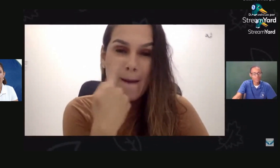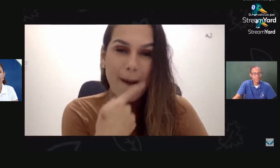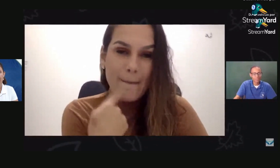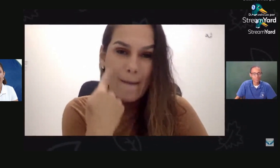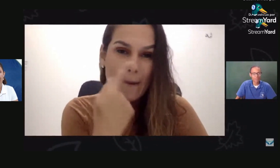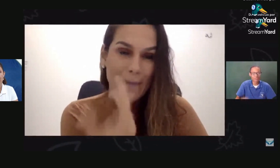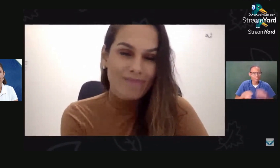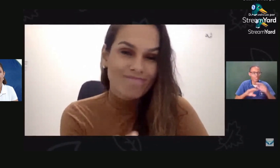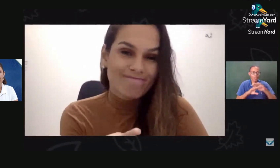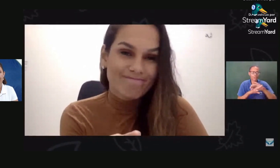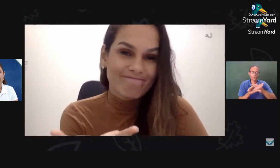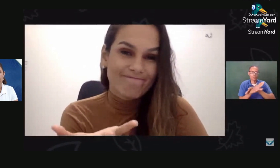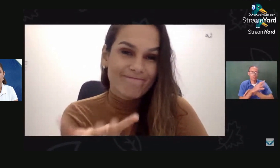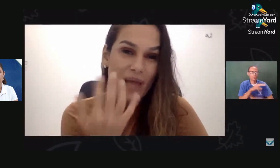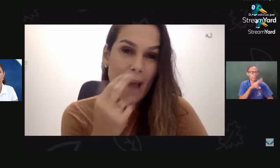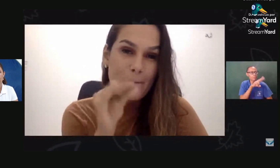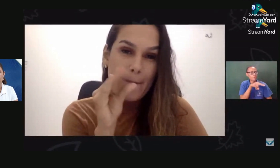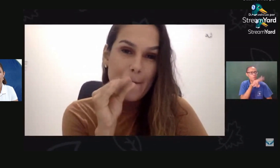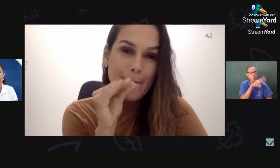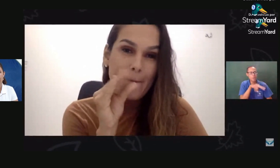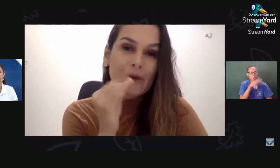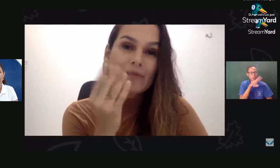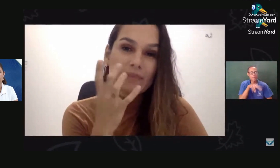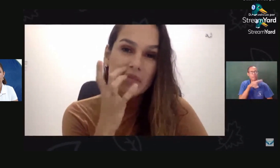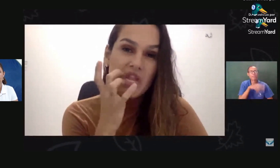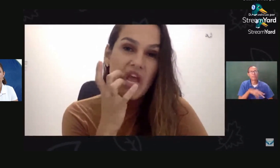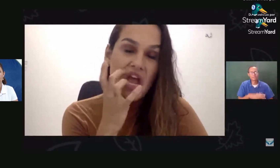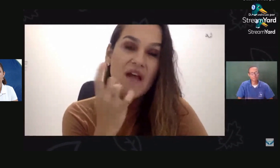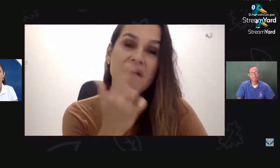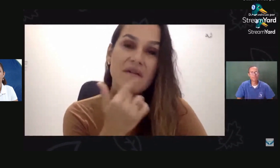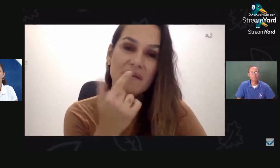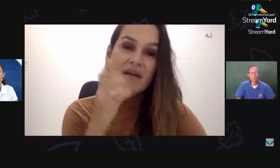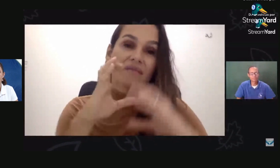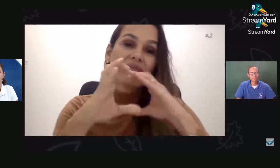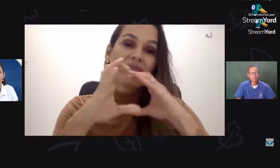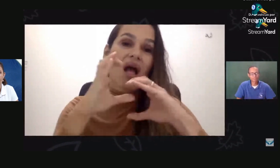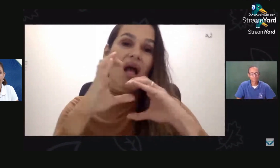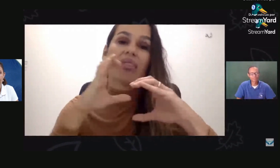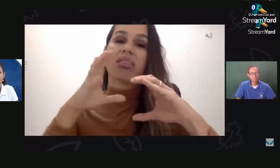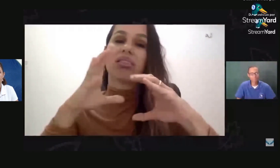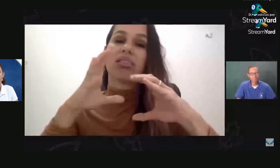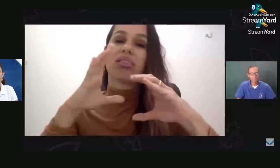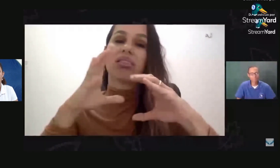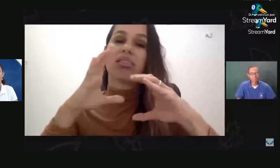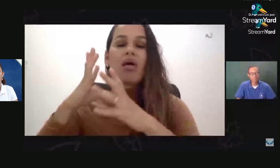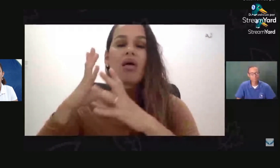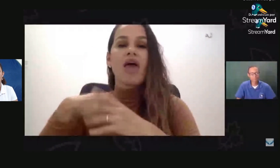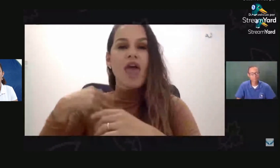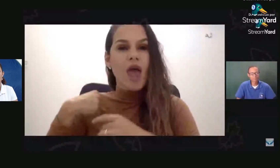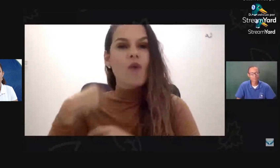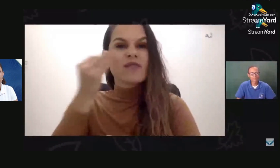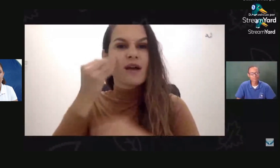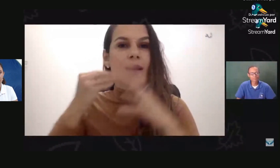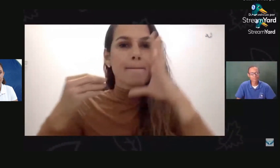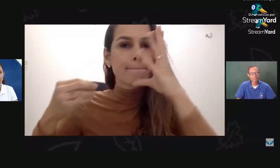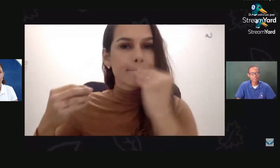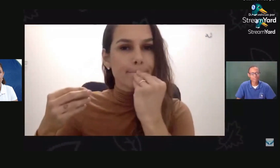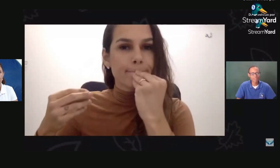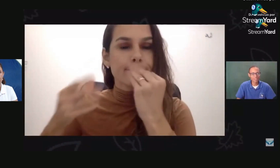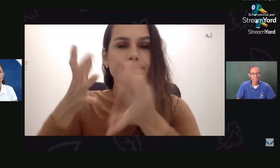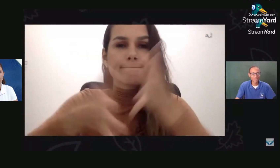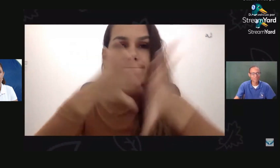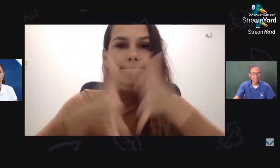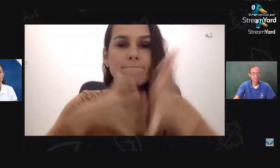Porque eu falava, né? Eu fui oralizando, fui forçada a oralizar, e aí a comunicação, né,